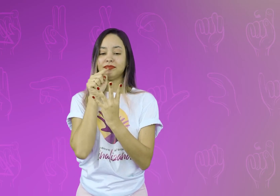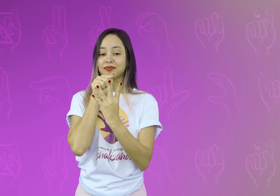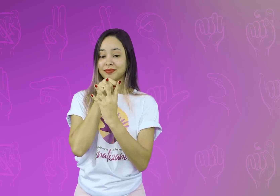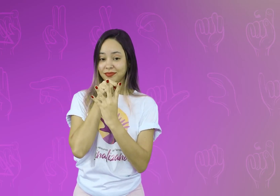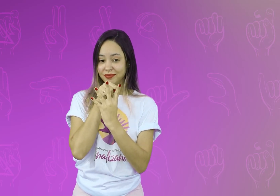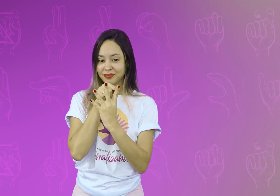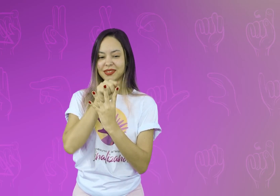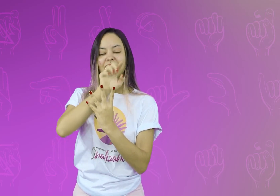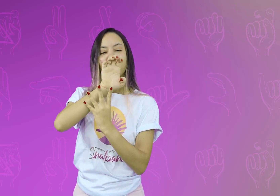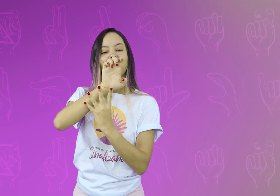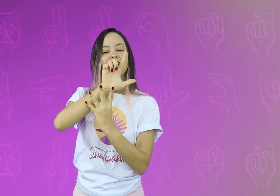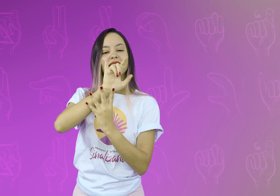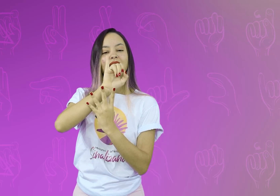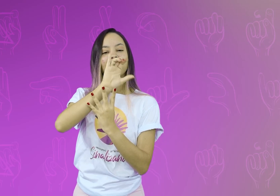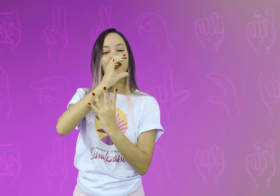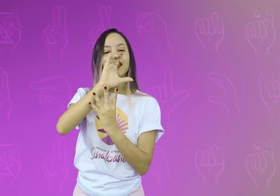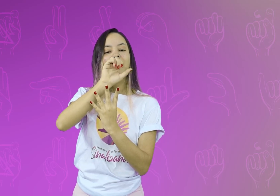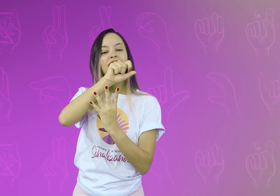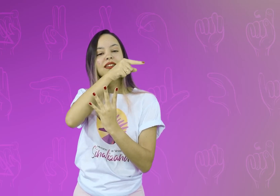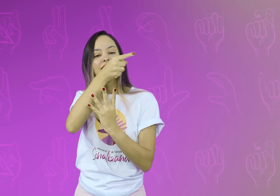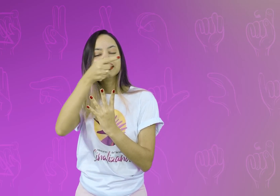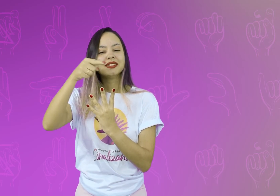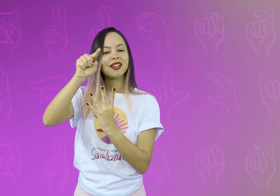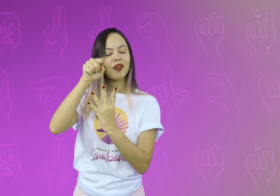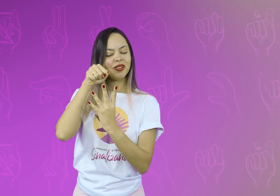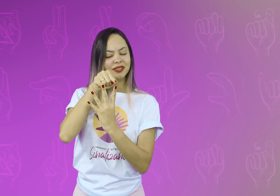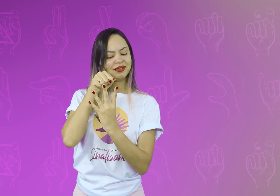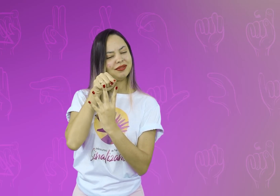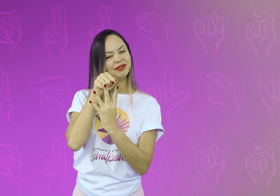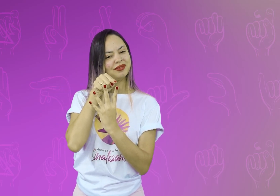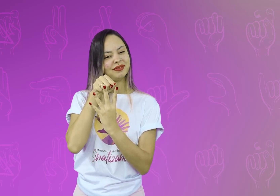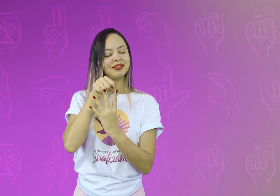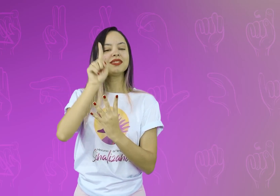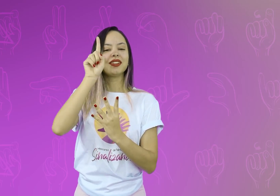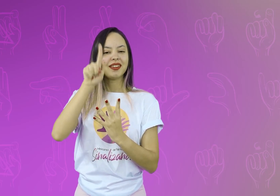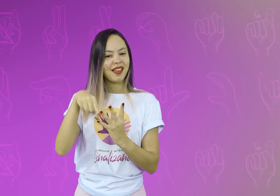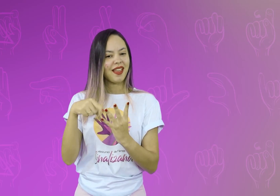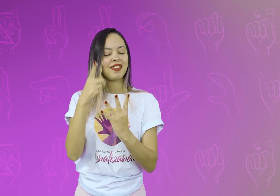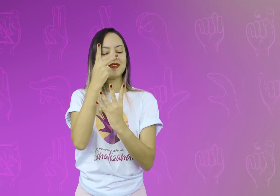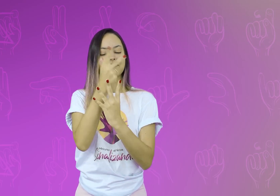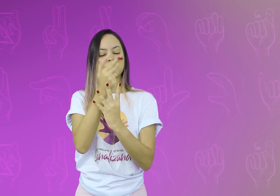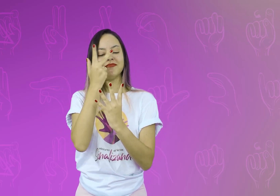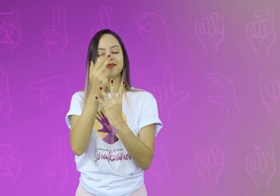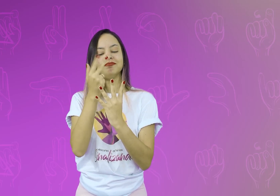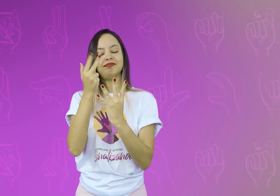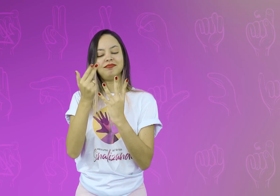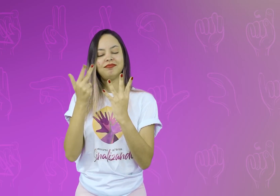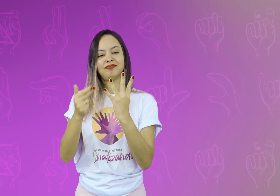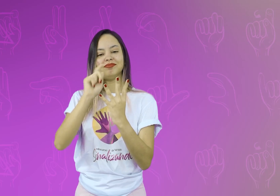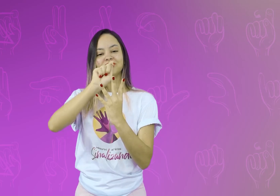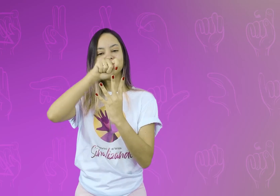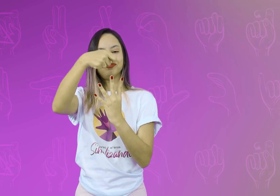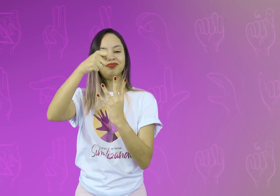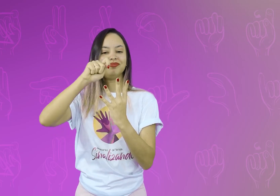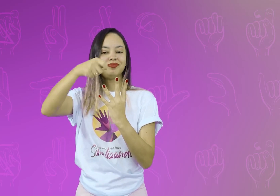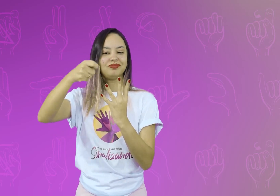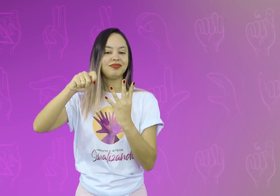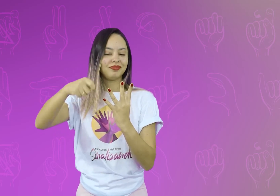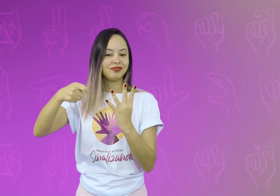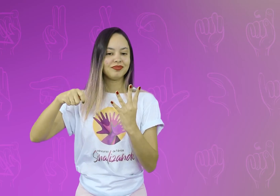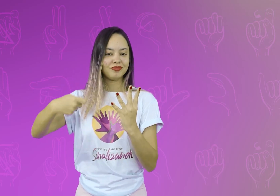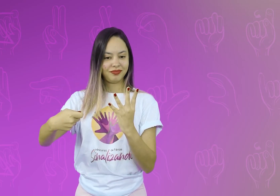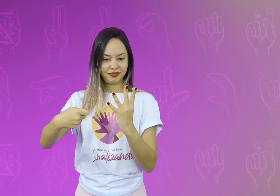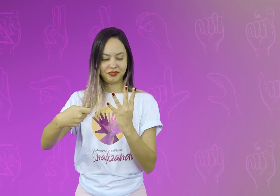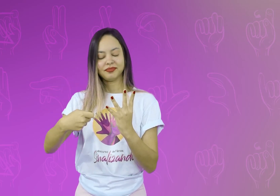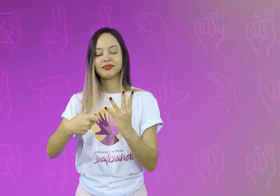palavras diferentes, distintas. Eleição, por exemplo. A gente vai usar o mesmo sinal